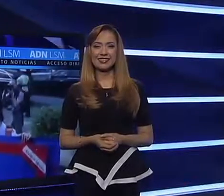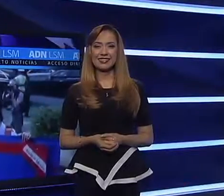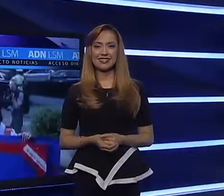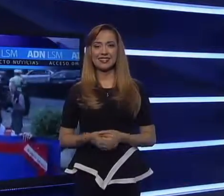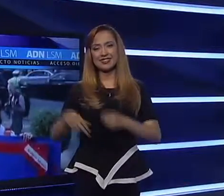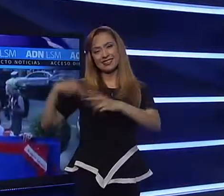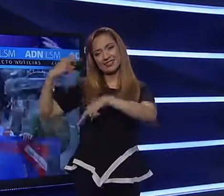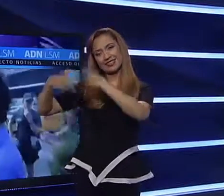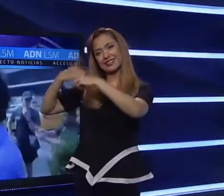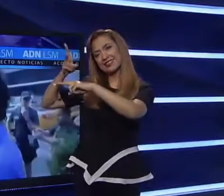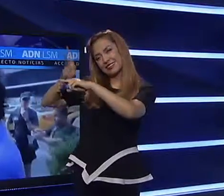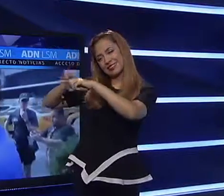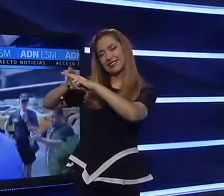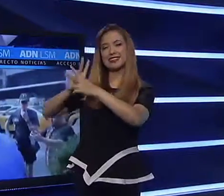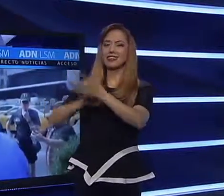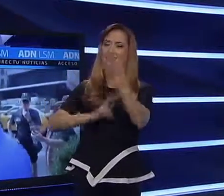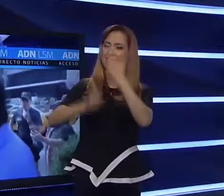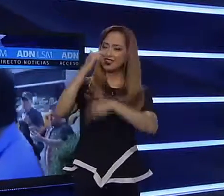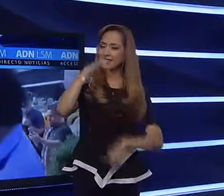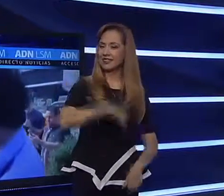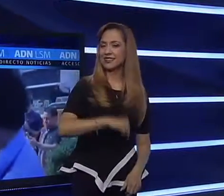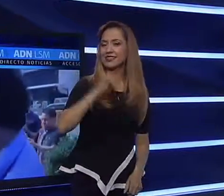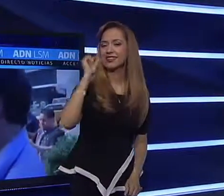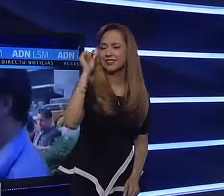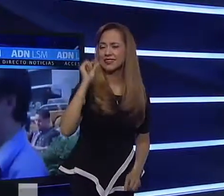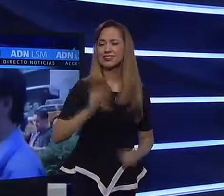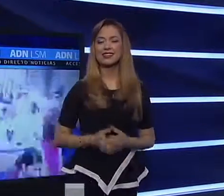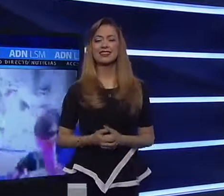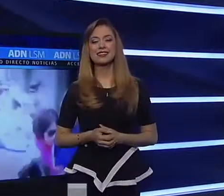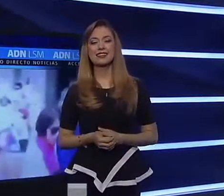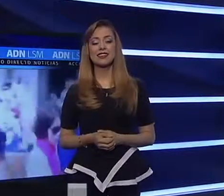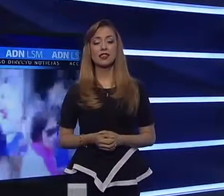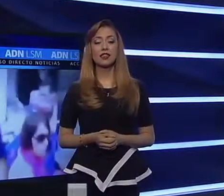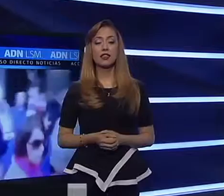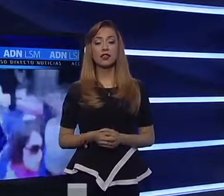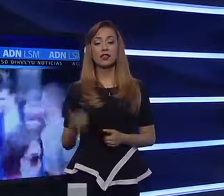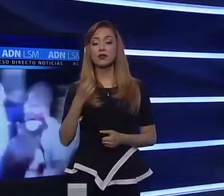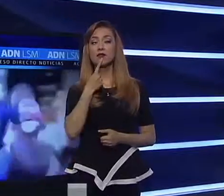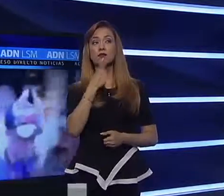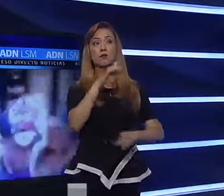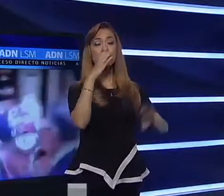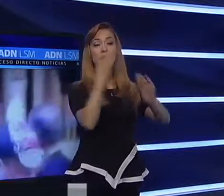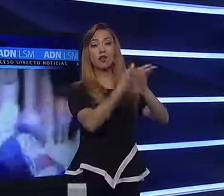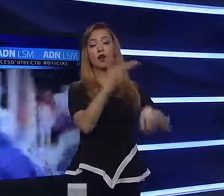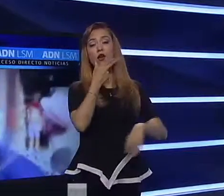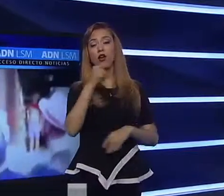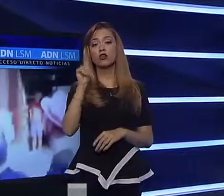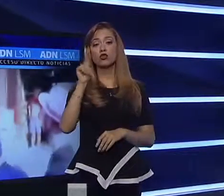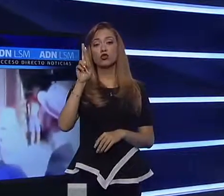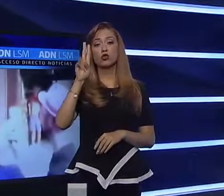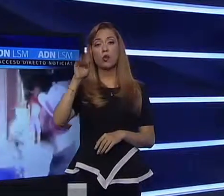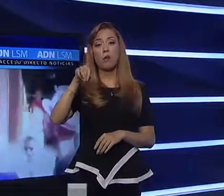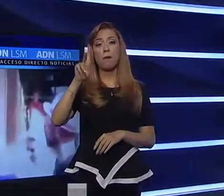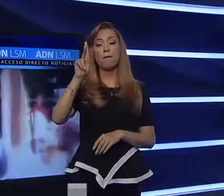Vamos a una pausa. Cuando regresemos, demandan a Donald Trump por agresión de sus escoltas.